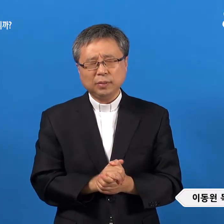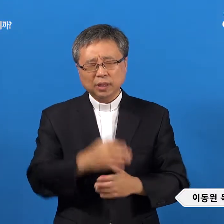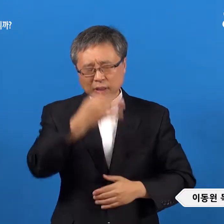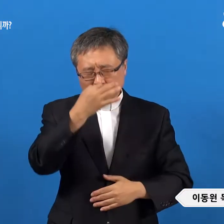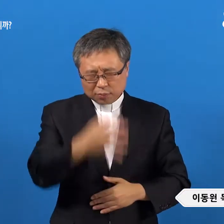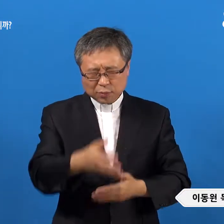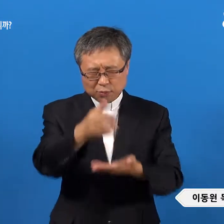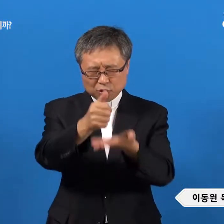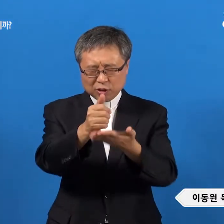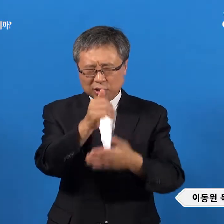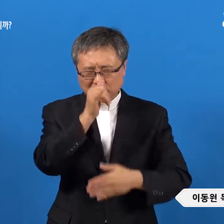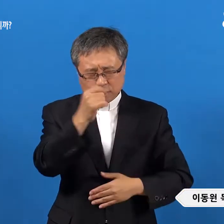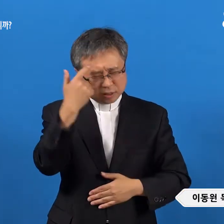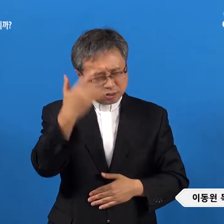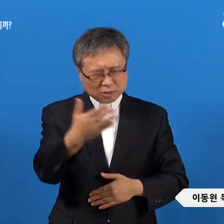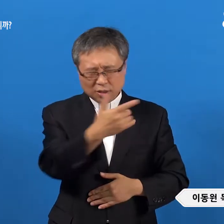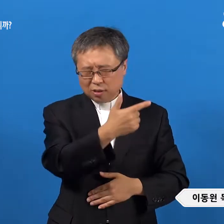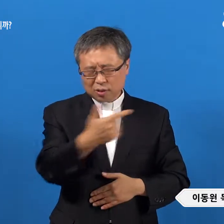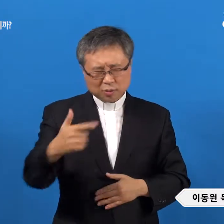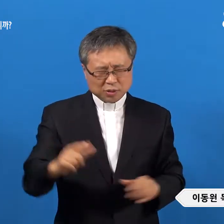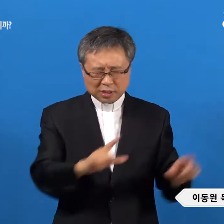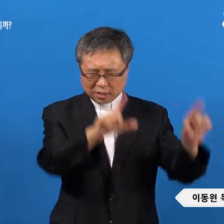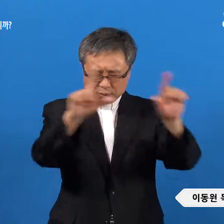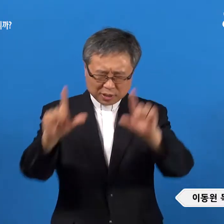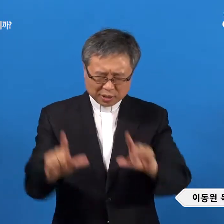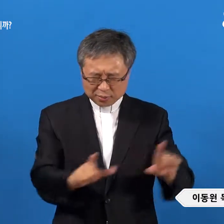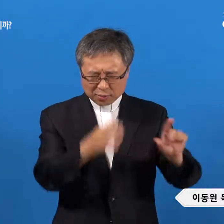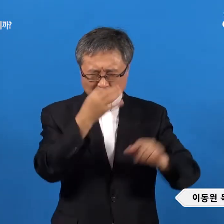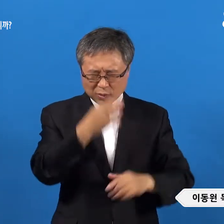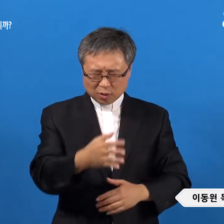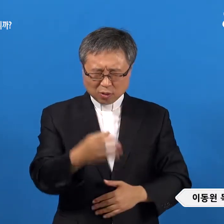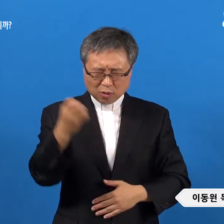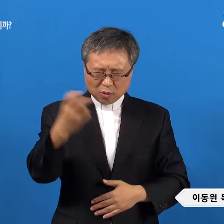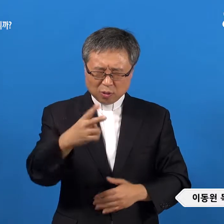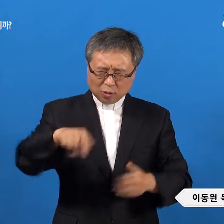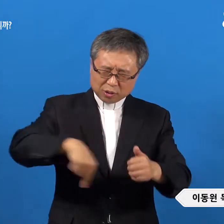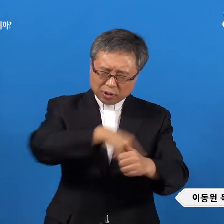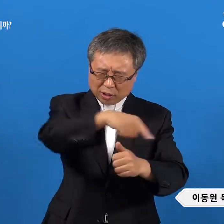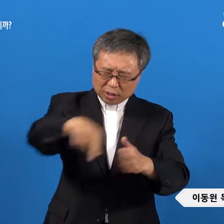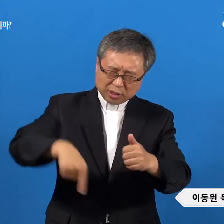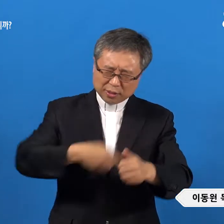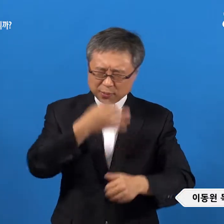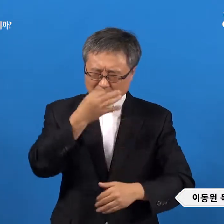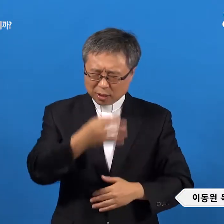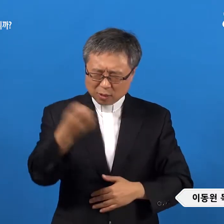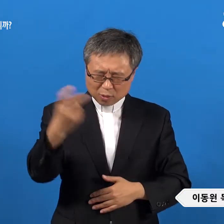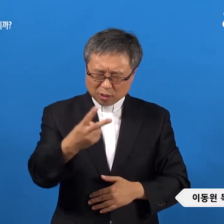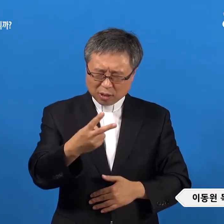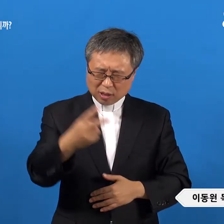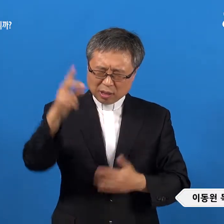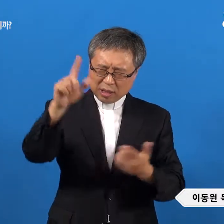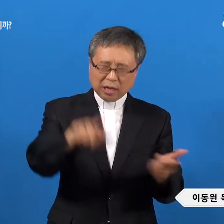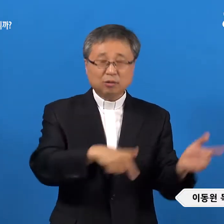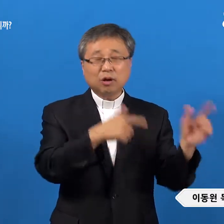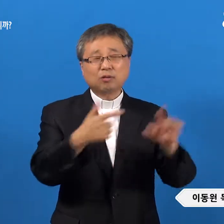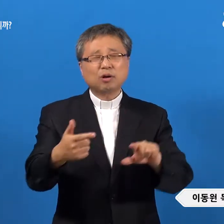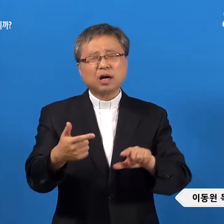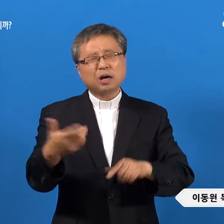힘든 분들 있죠. 너무 삶이 힘들고 환경이 힘들고 하루하루가 아픈 분들이 있죠.